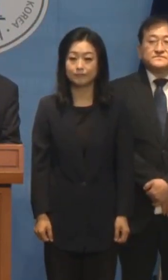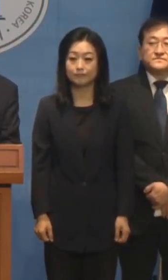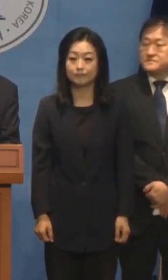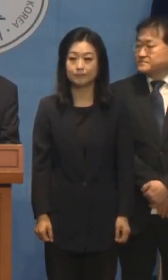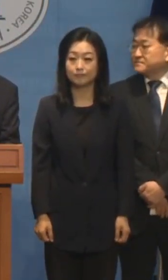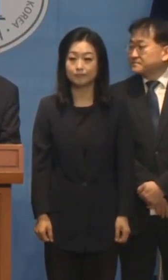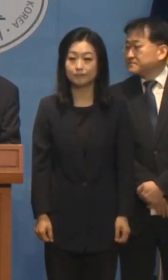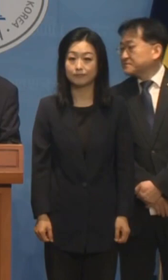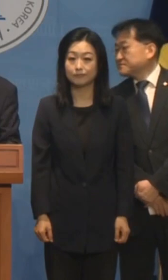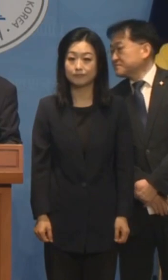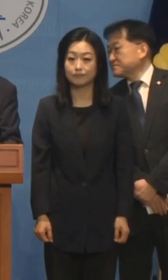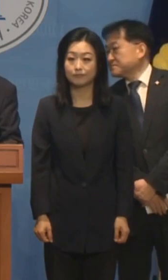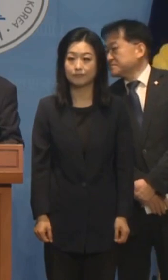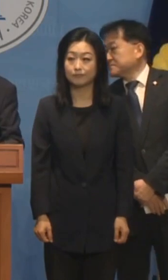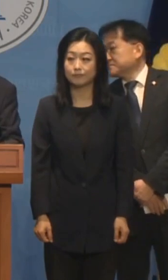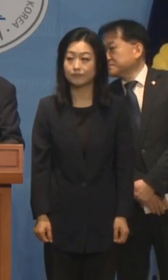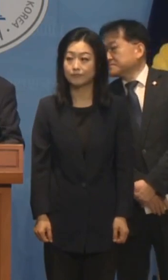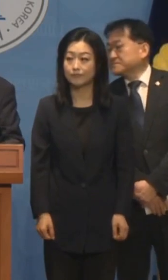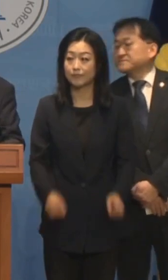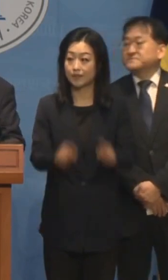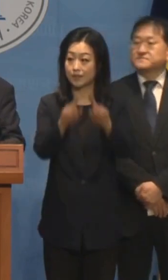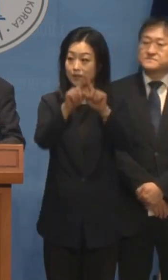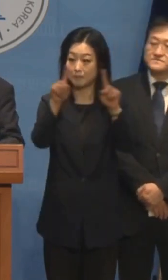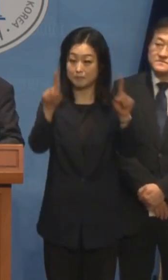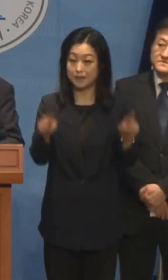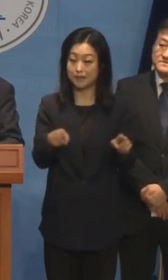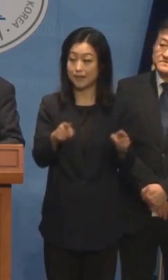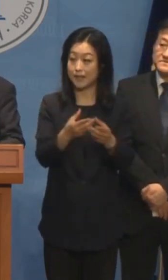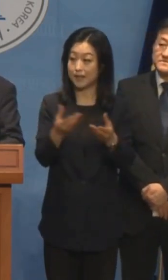그 편말 좀 가져오시는 게 좀 한내.